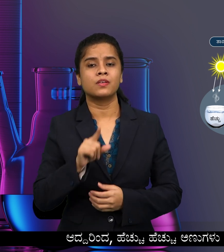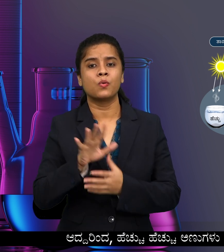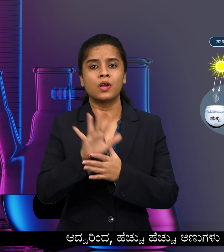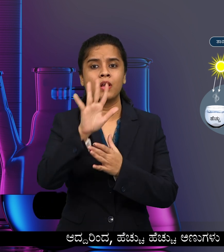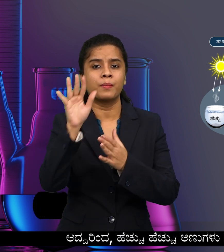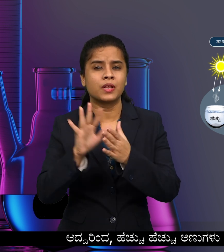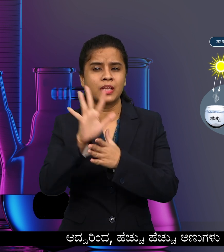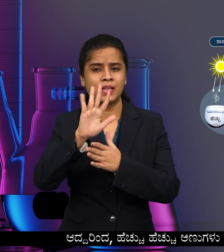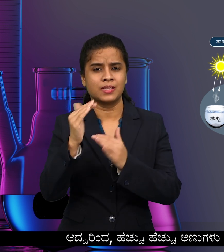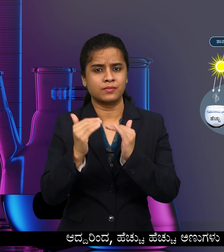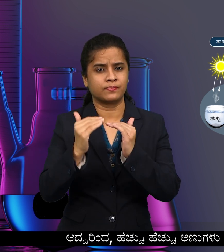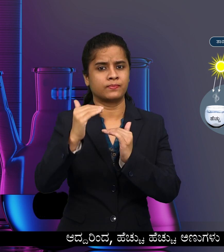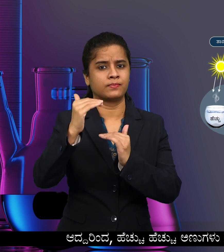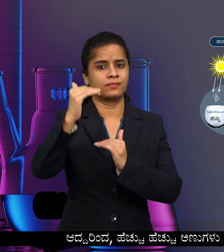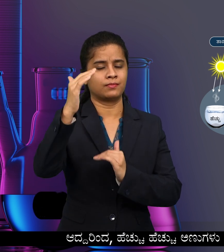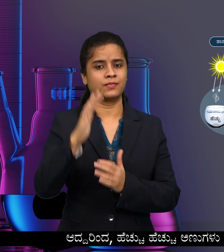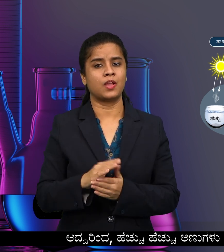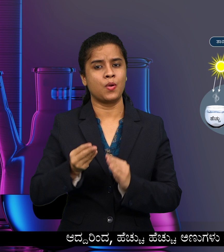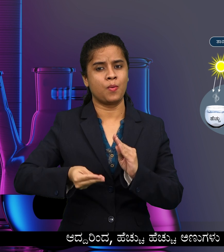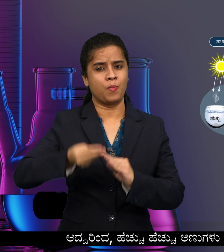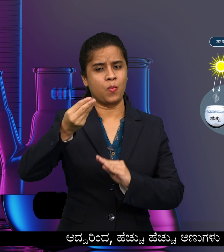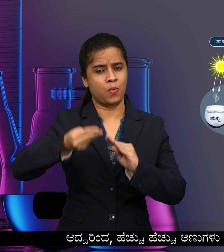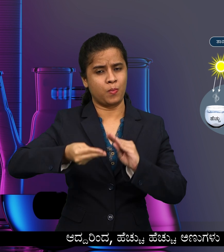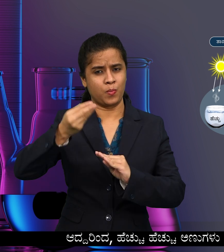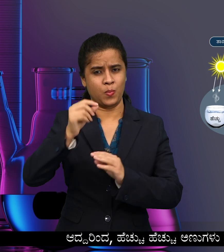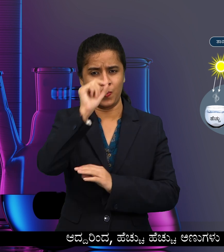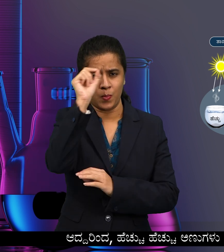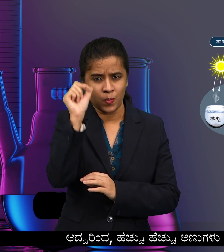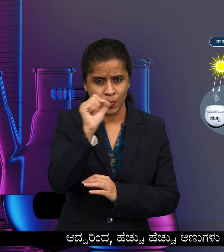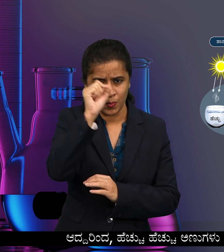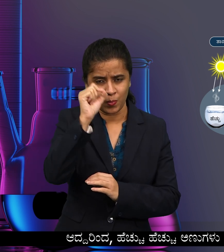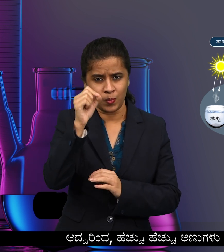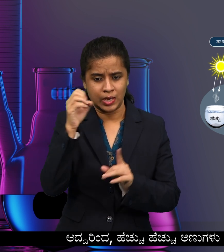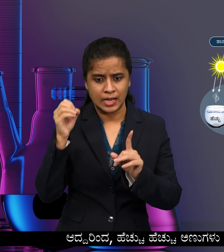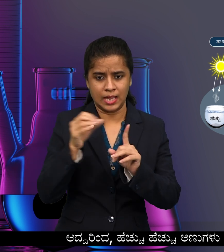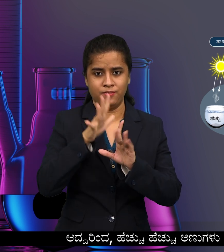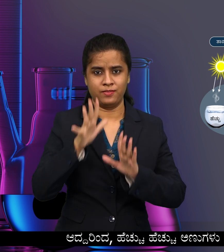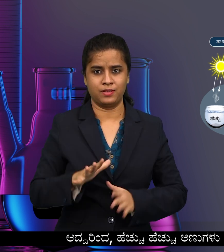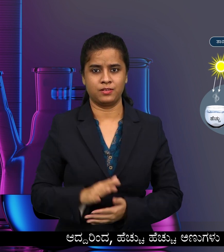ಅಣುಗಳು ತೆರೆದುಕೊಂಡಂತೆ ಆವಿಯಾಗುವಿಕೆ ಹೆಚ್ಚಾಗುತ್ತದೆ.